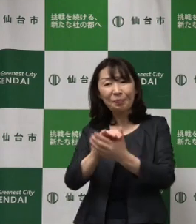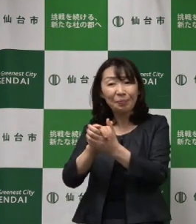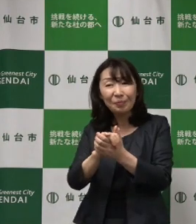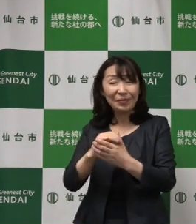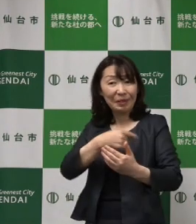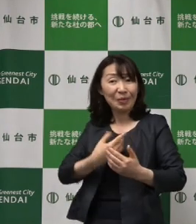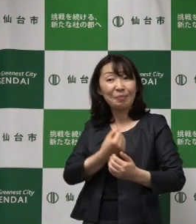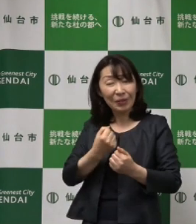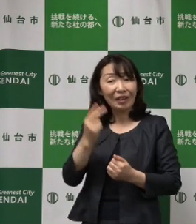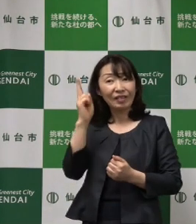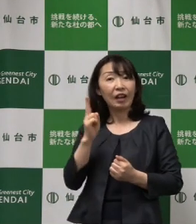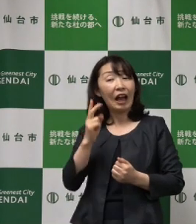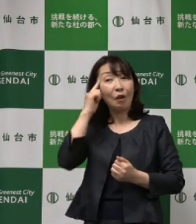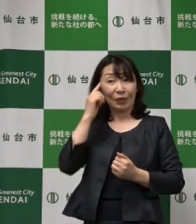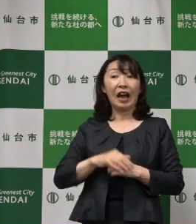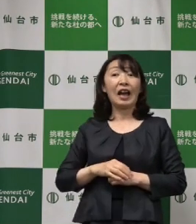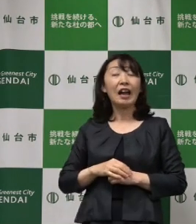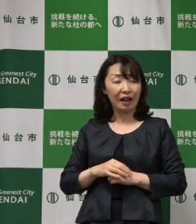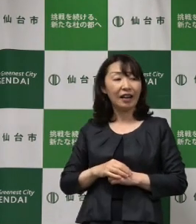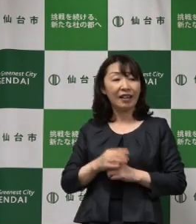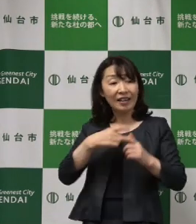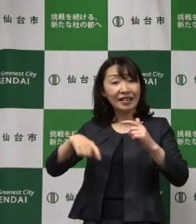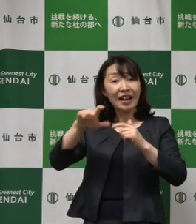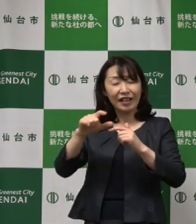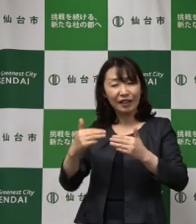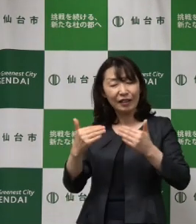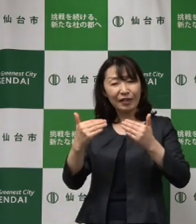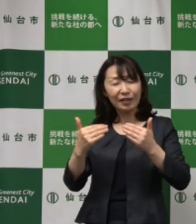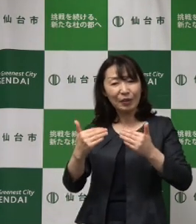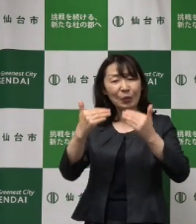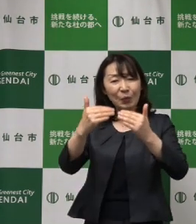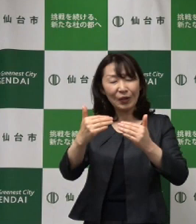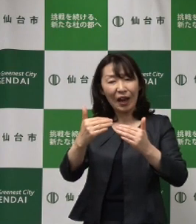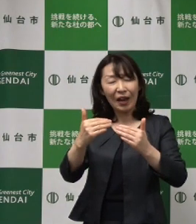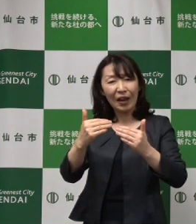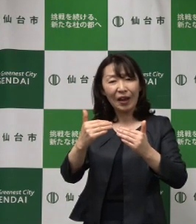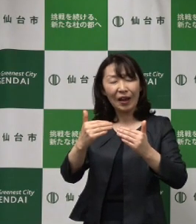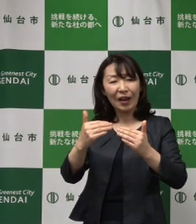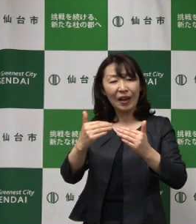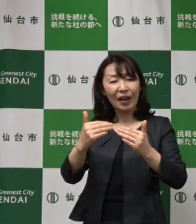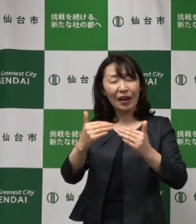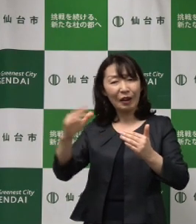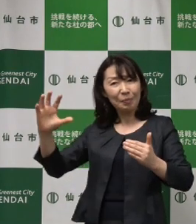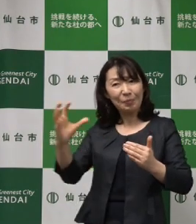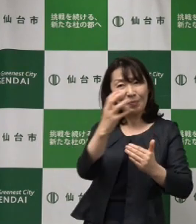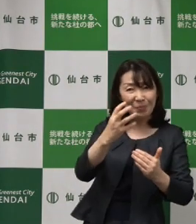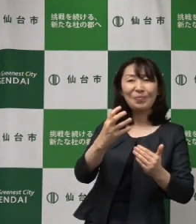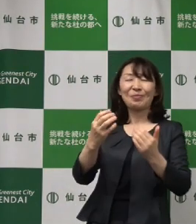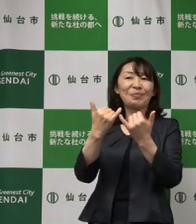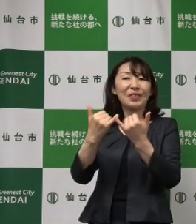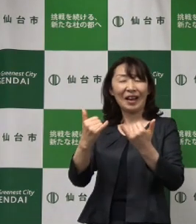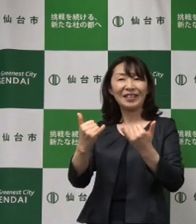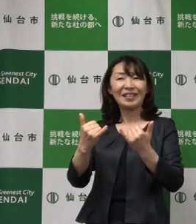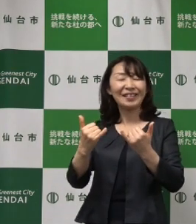したコンセプト、少し何でしょうか、スマートって言ったらいいんでしょうか、何と言ったらいいのかな、そういうふうに